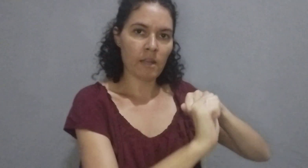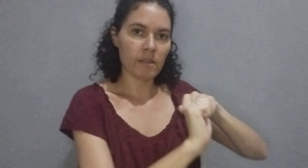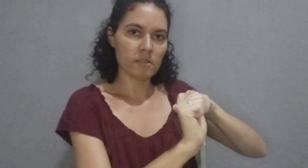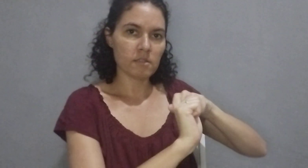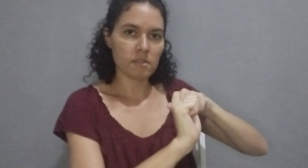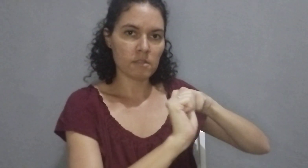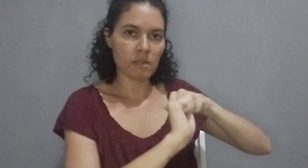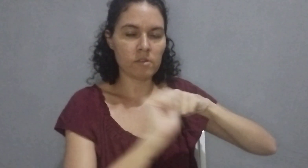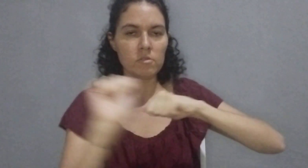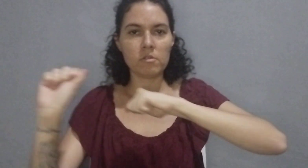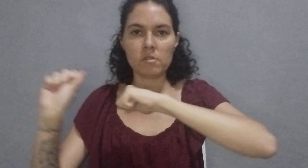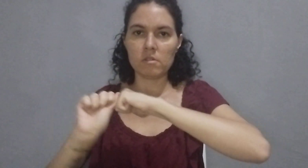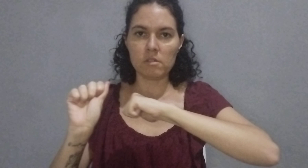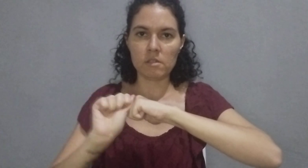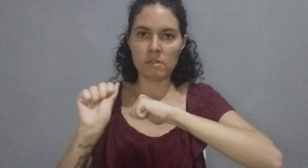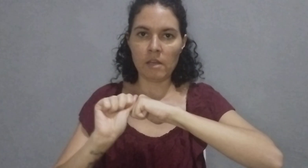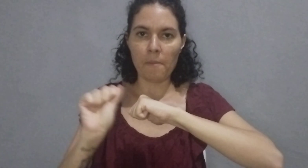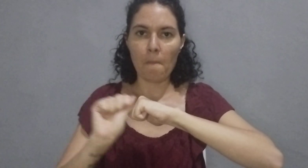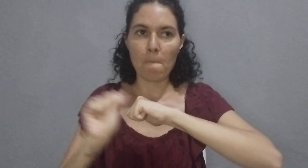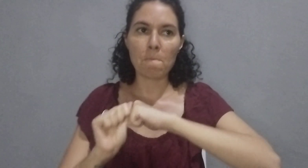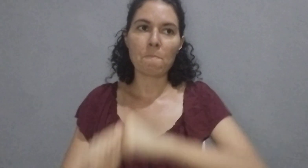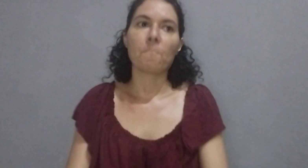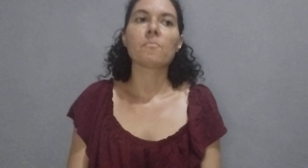André, certo? André.